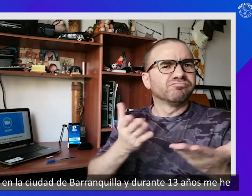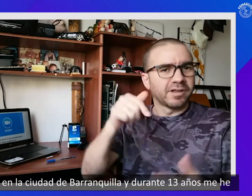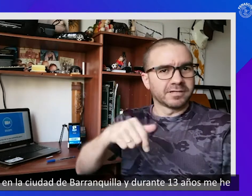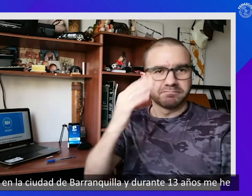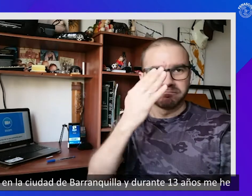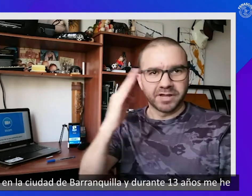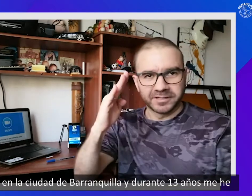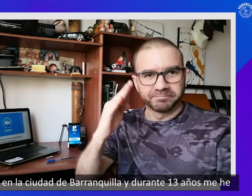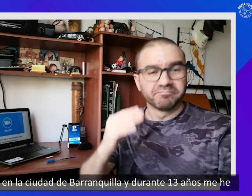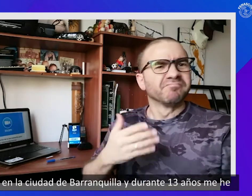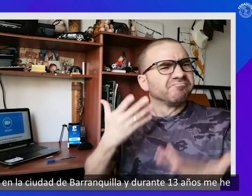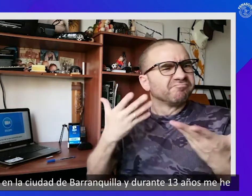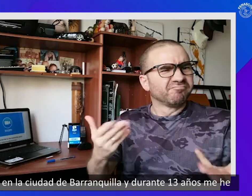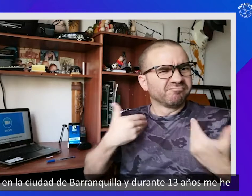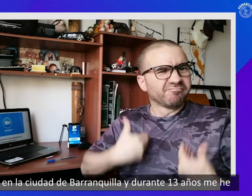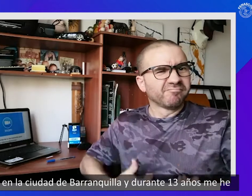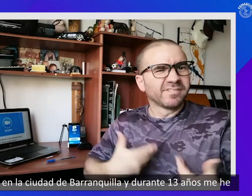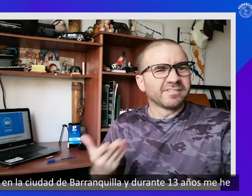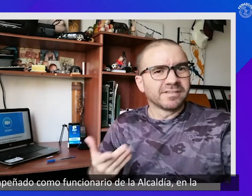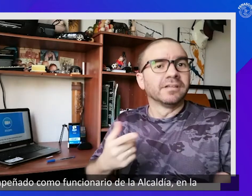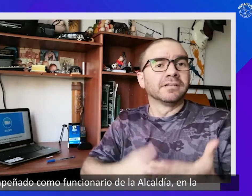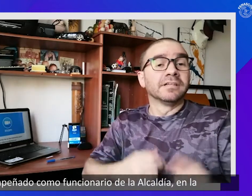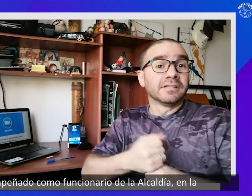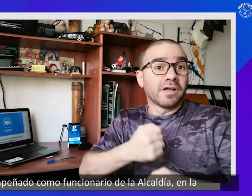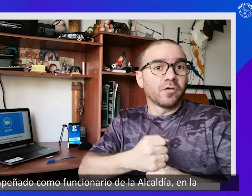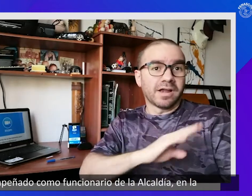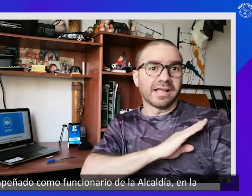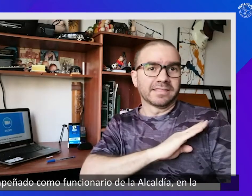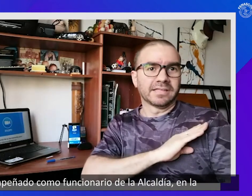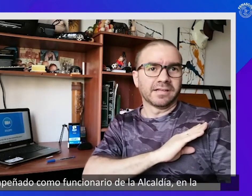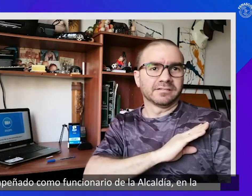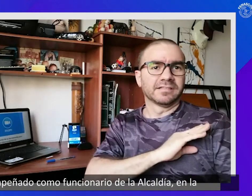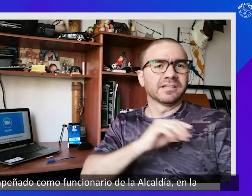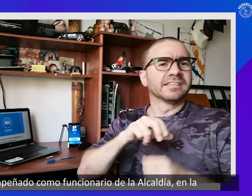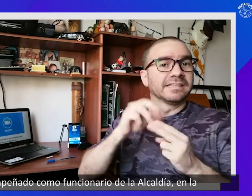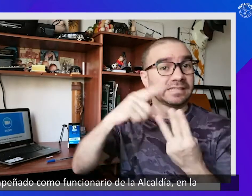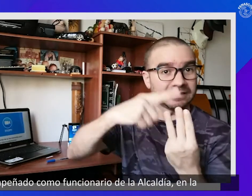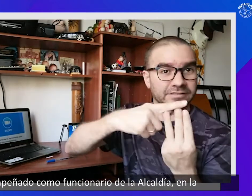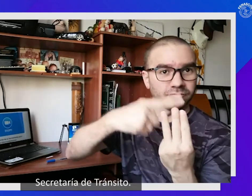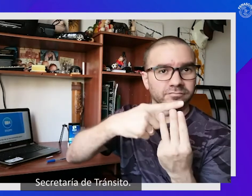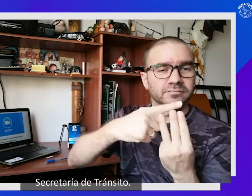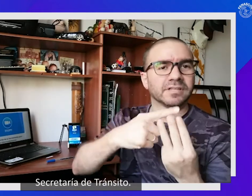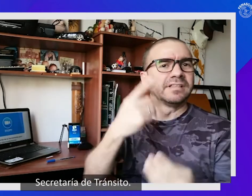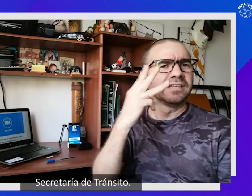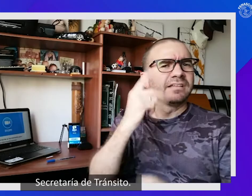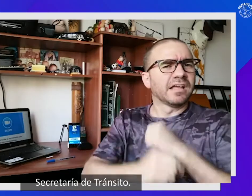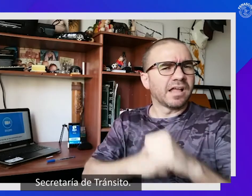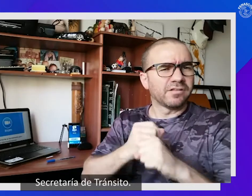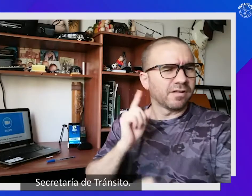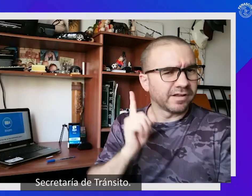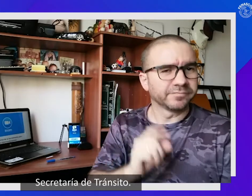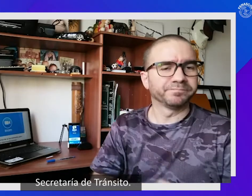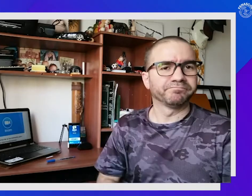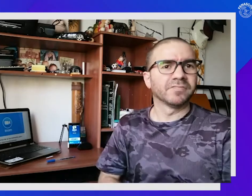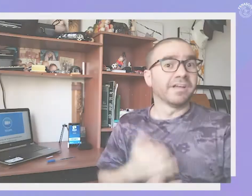Me encuentro en la ciudad de Barranquilla y durante 13 años me he desempeñado como funcionario de la alcaldía, en la Secretaría